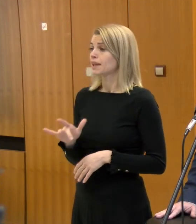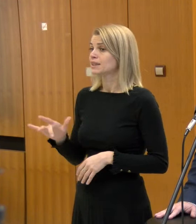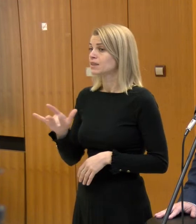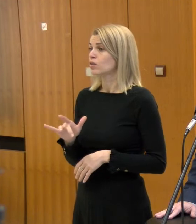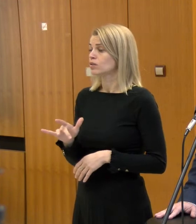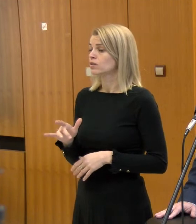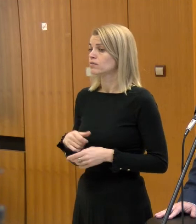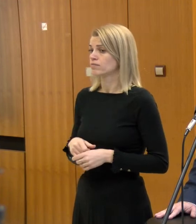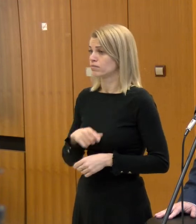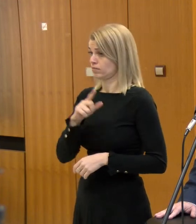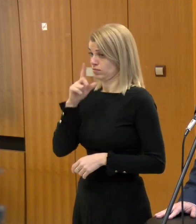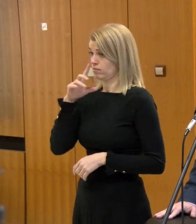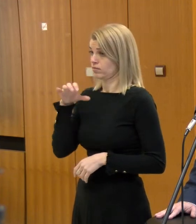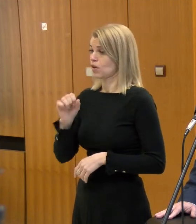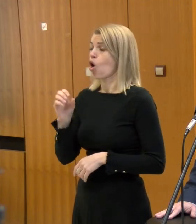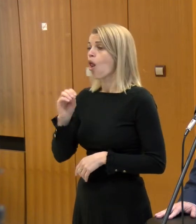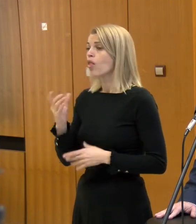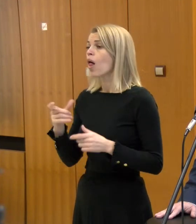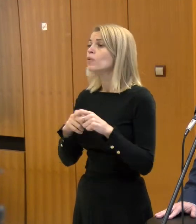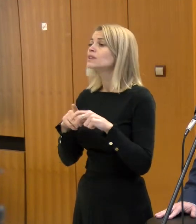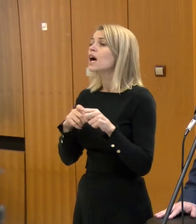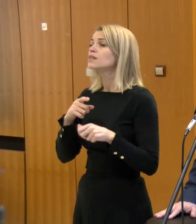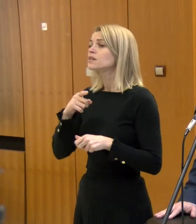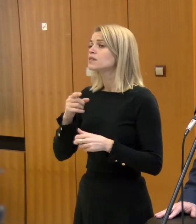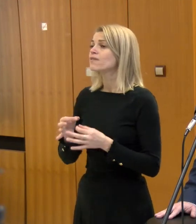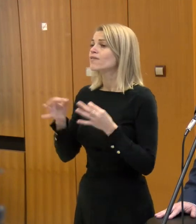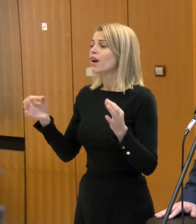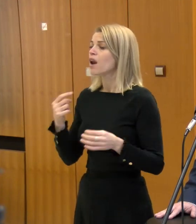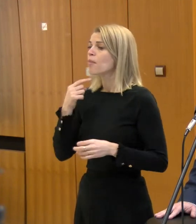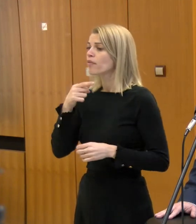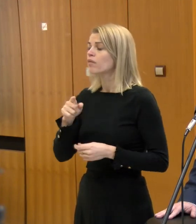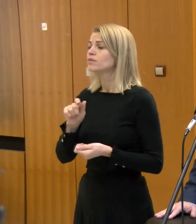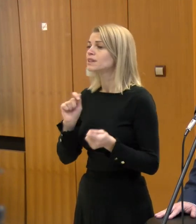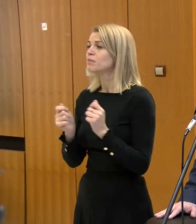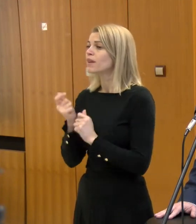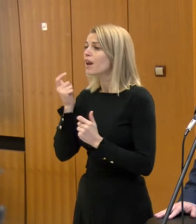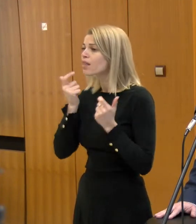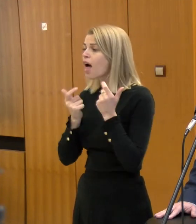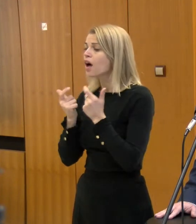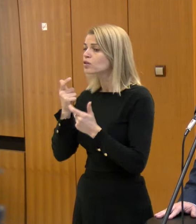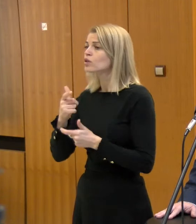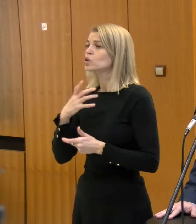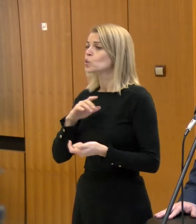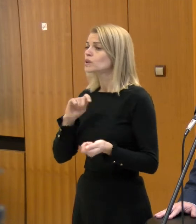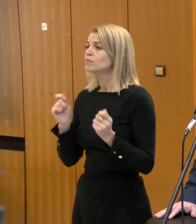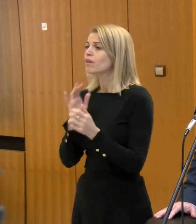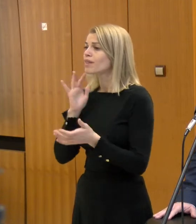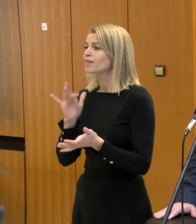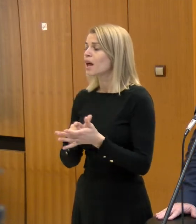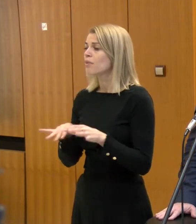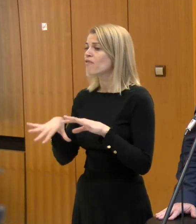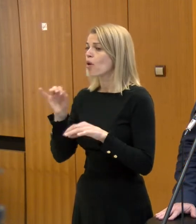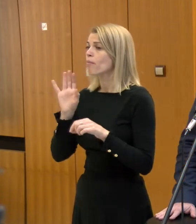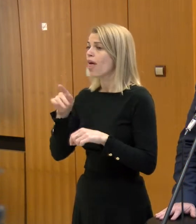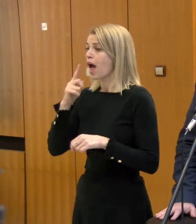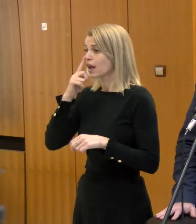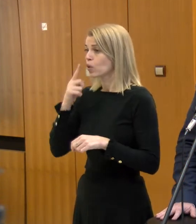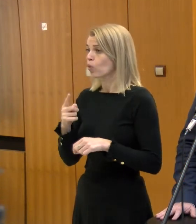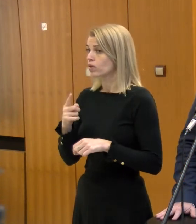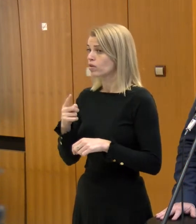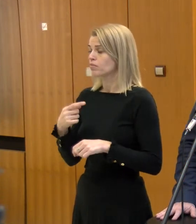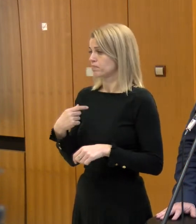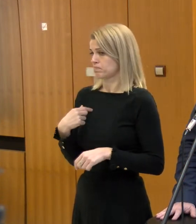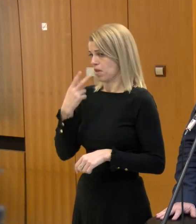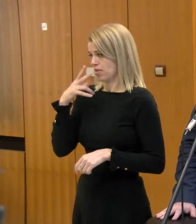Všimli ste si, že by OĽaNO alebo SAS verejne povedali, že zmenili názor a chcú zmeniť termín volieb na jún? Ja som